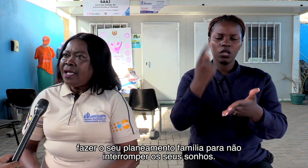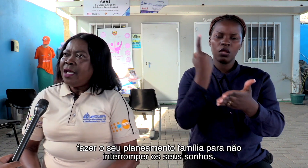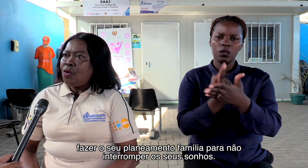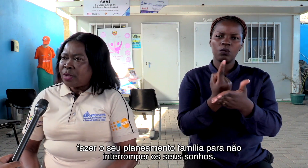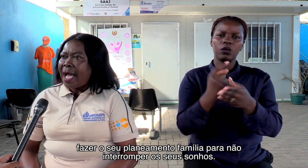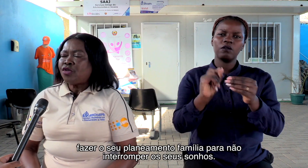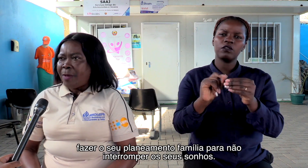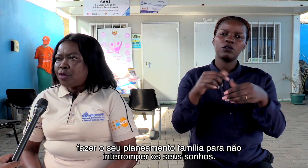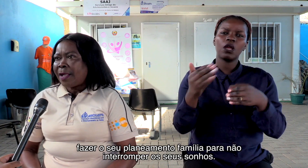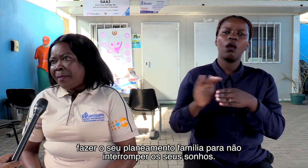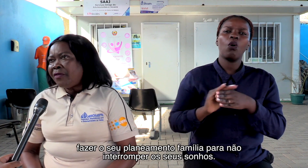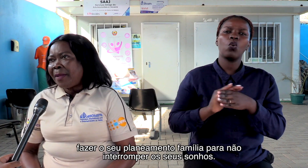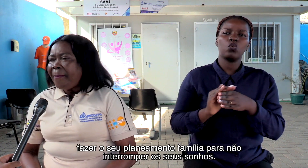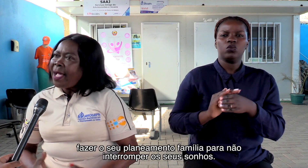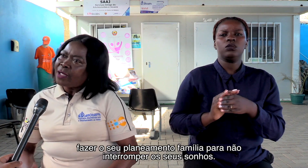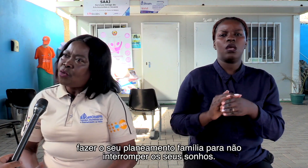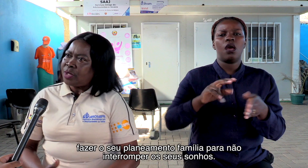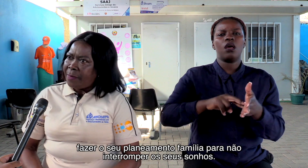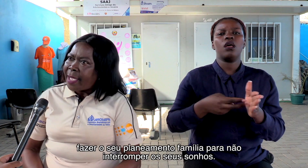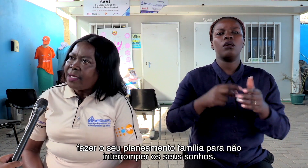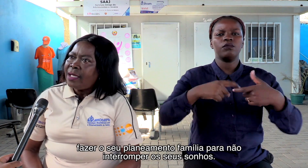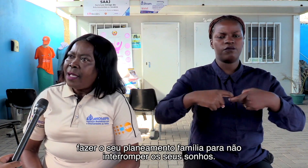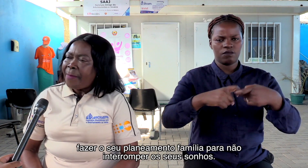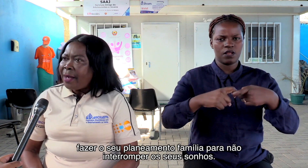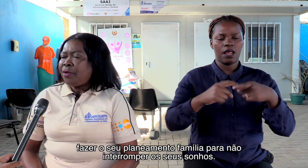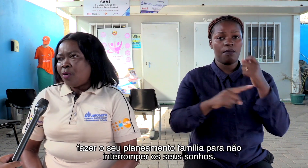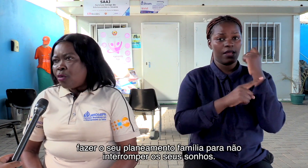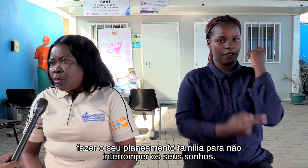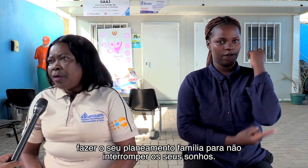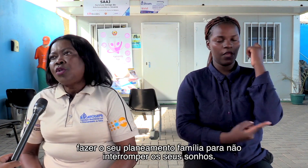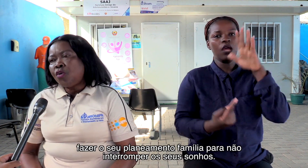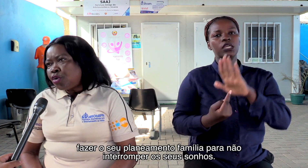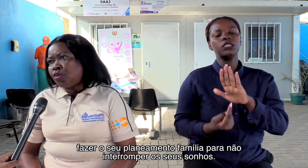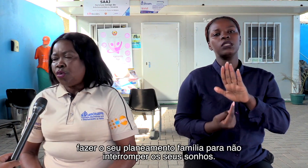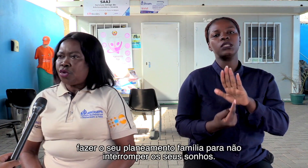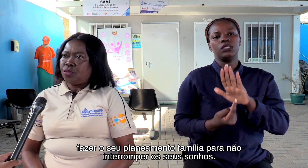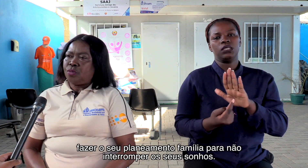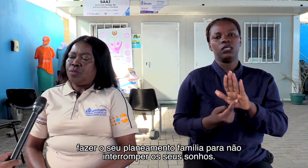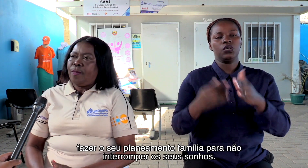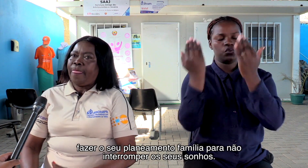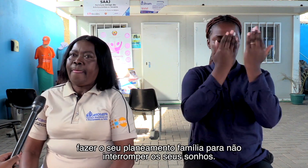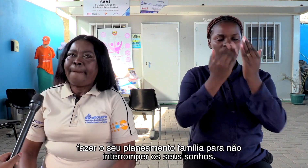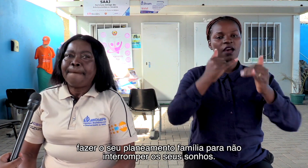precisa de usar os métodos de planeamento familiar para não conceber, para poder concluir os seus estudos.